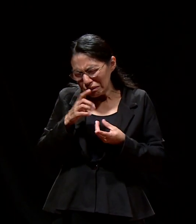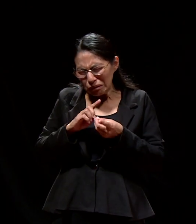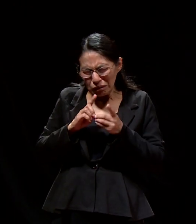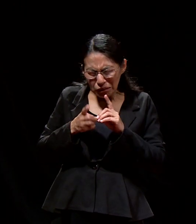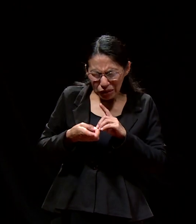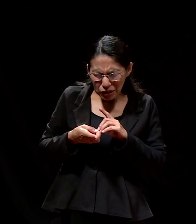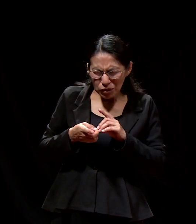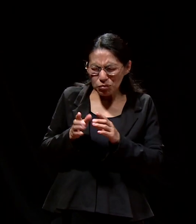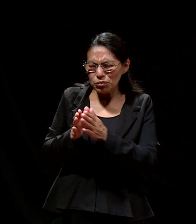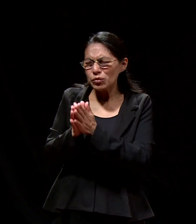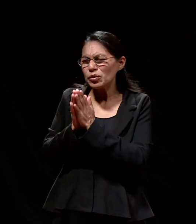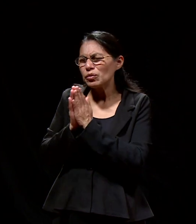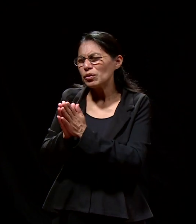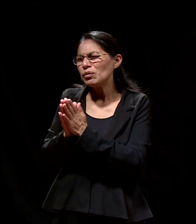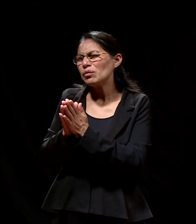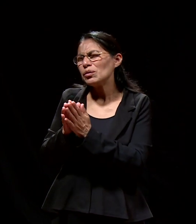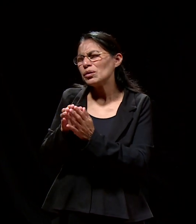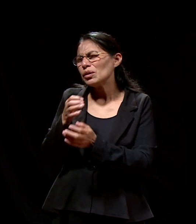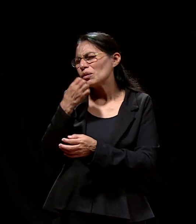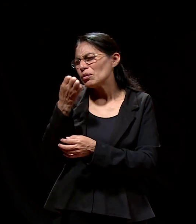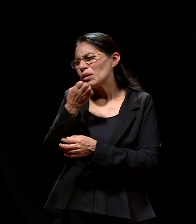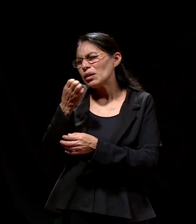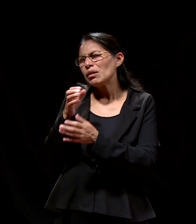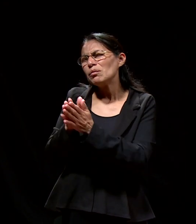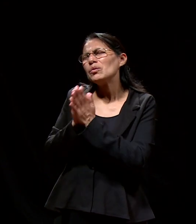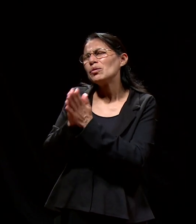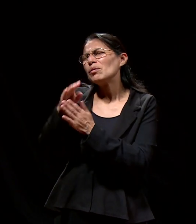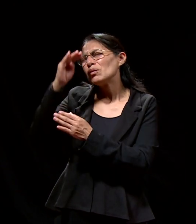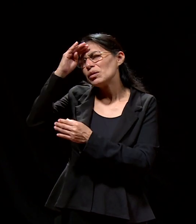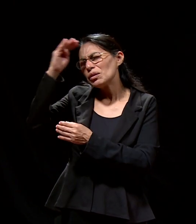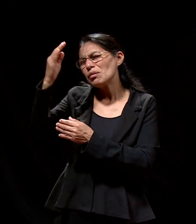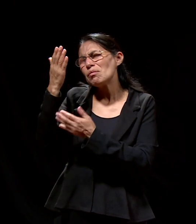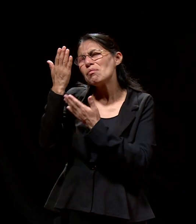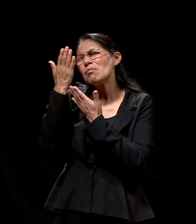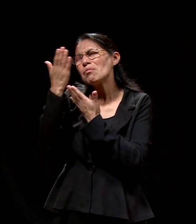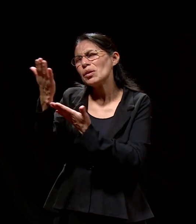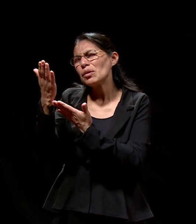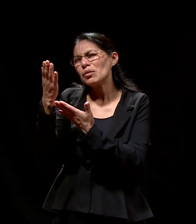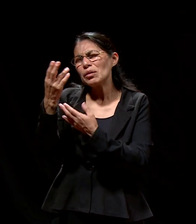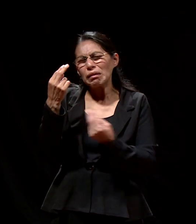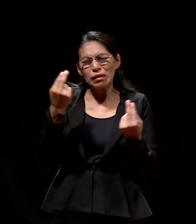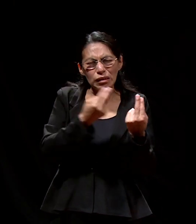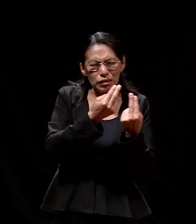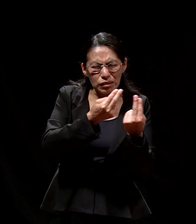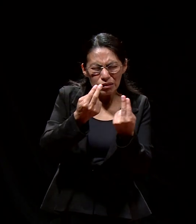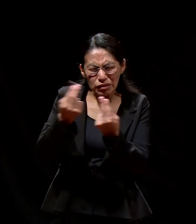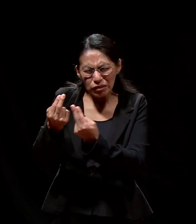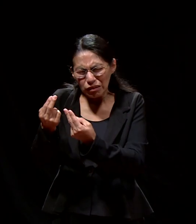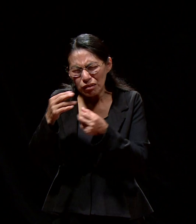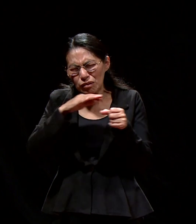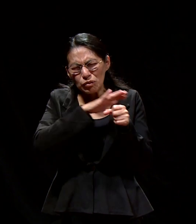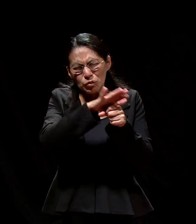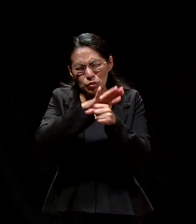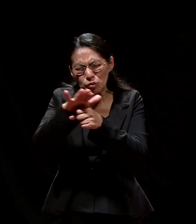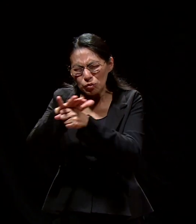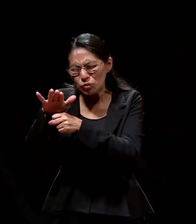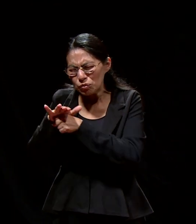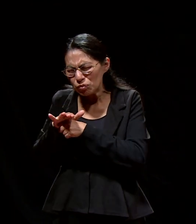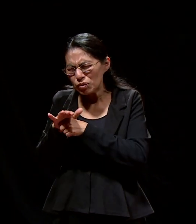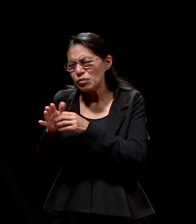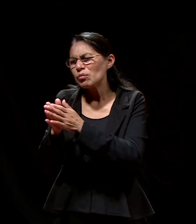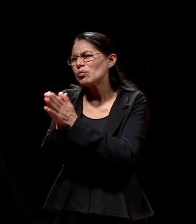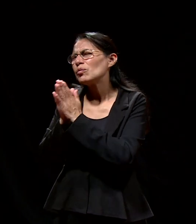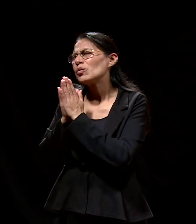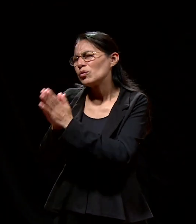señor que tú puedas ayudarles en la necesidad que cada uno de tiene gracias